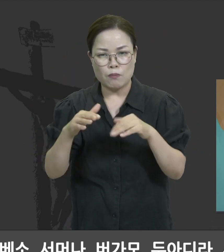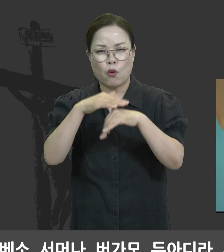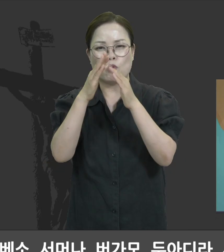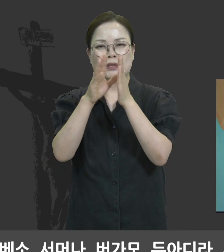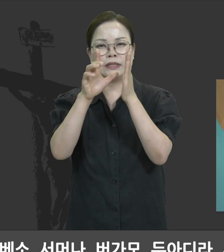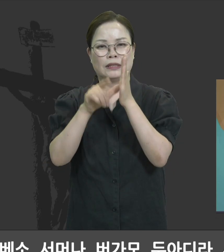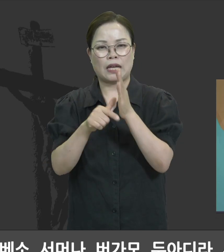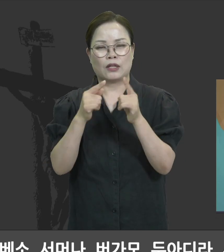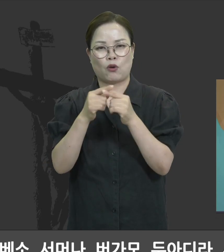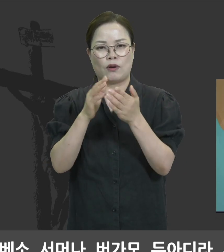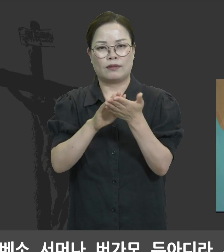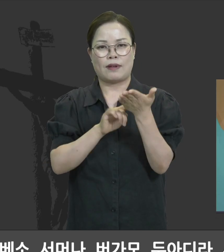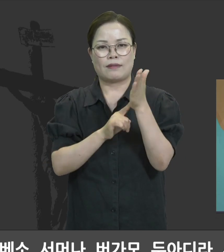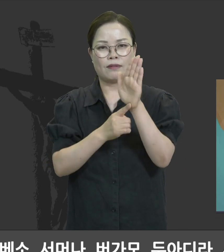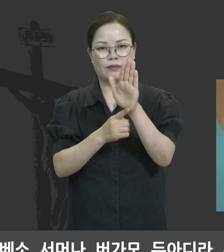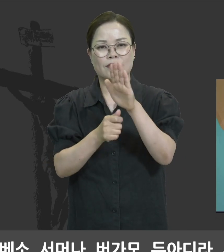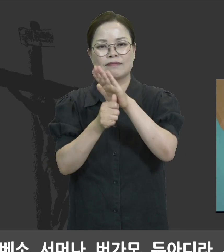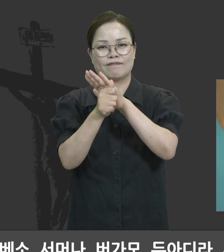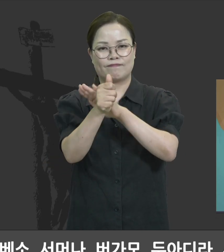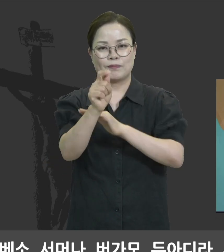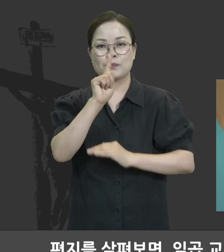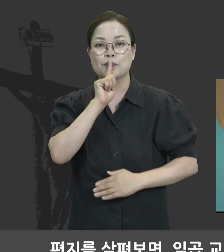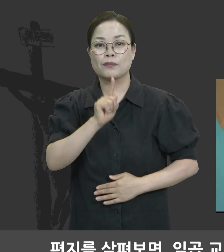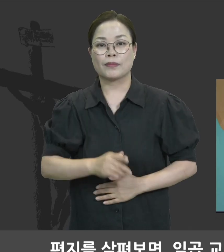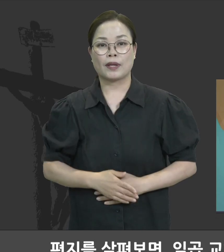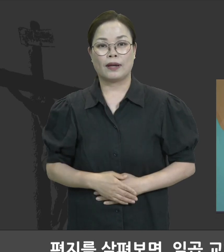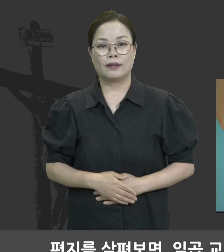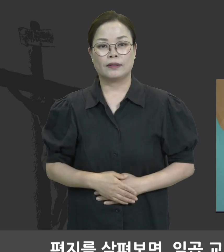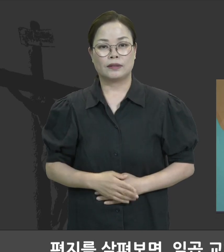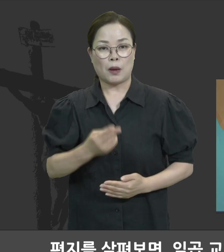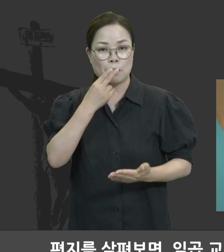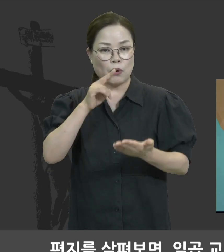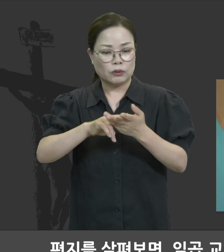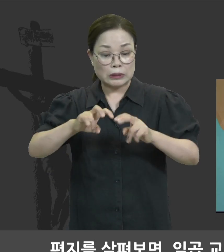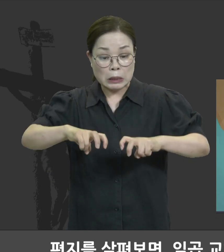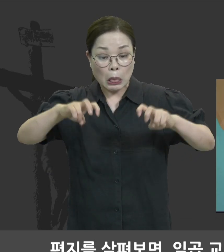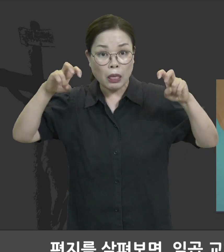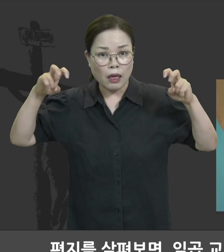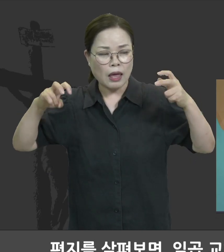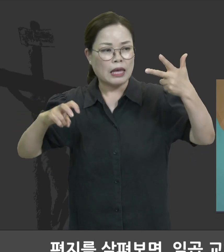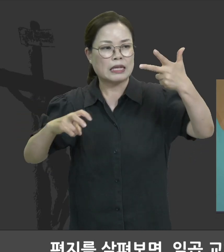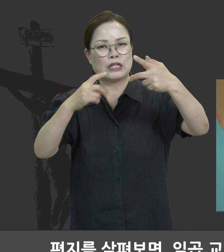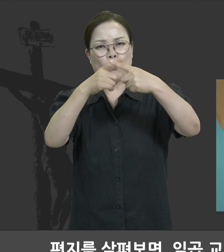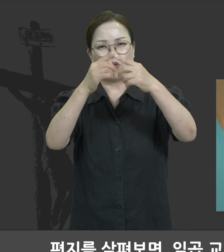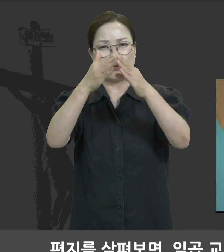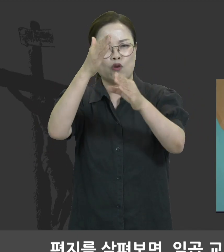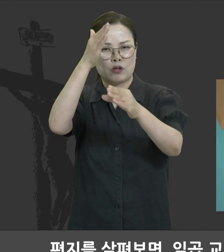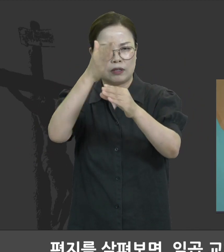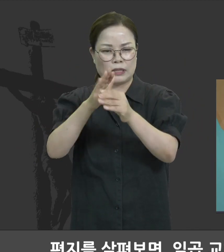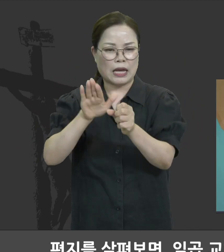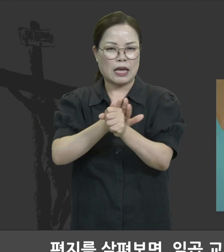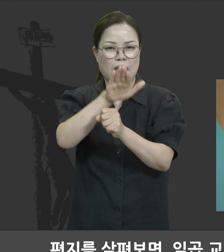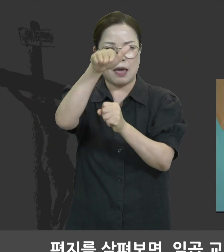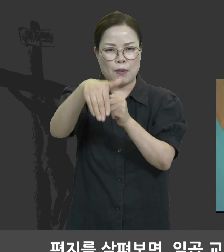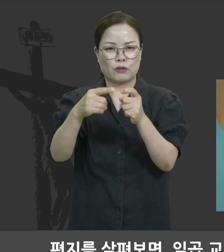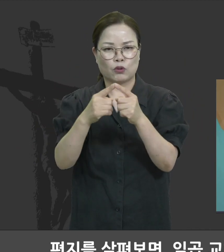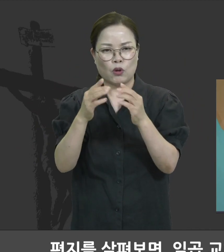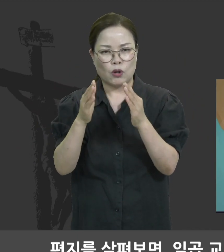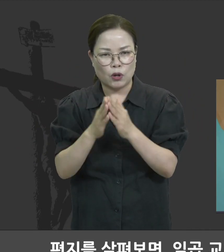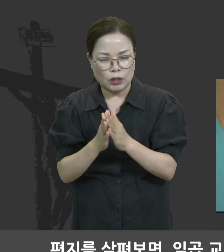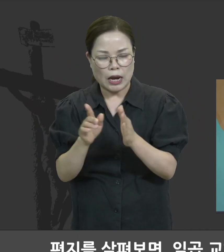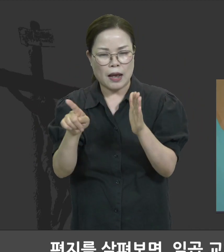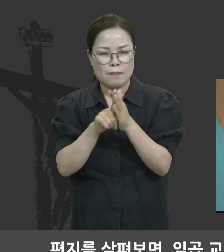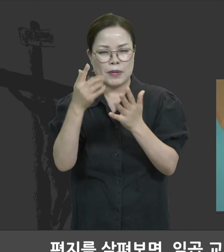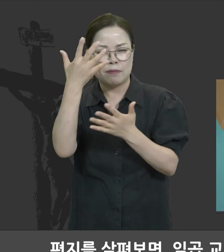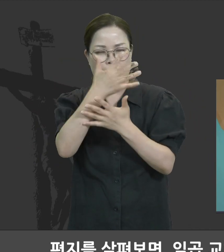시대의 교회를 나타내고 대표합니다. 편지를 살펴보면 7교회 중 에베소 교회와